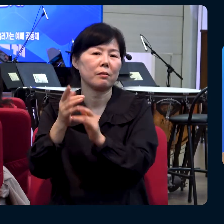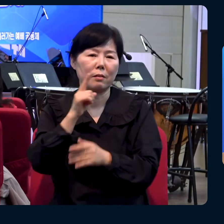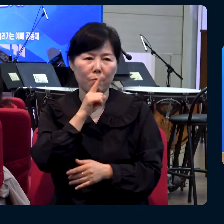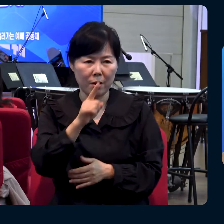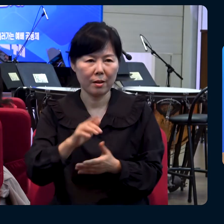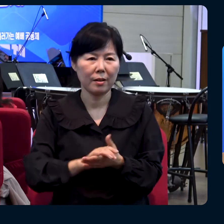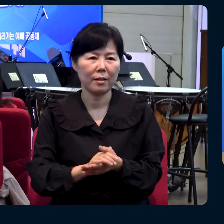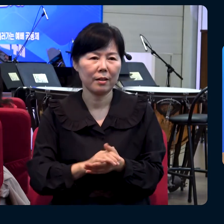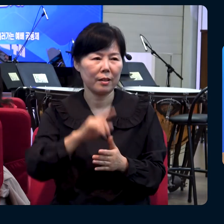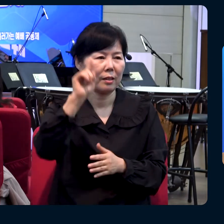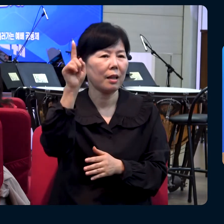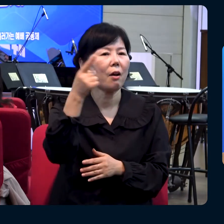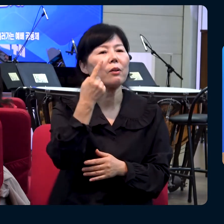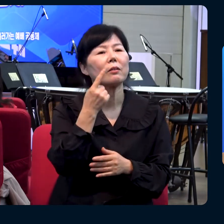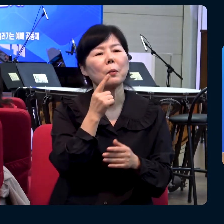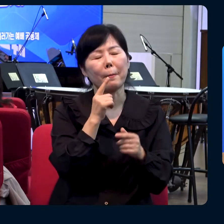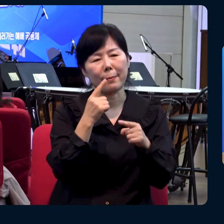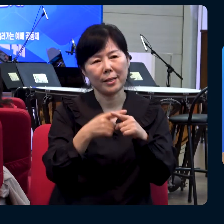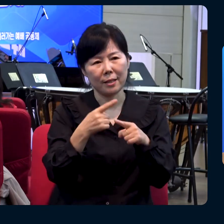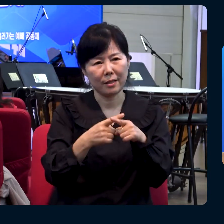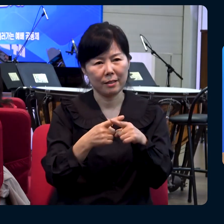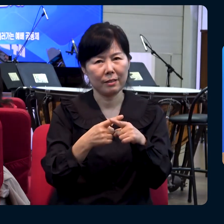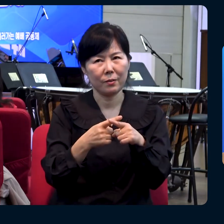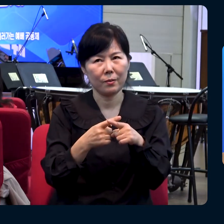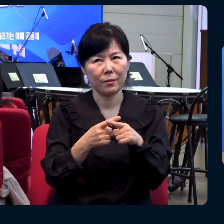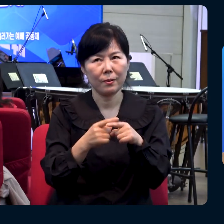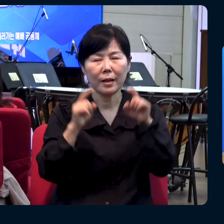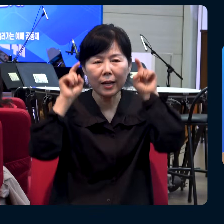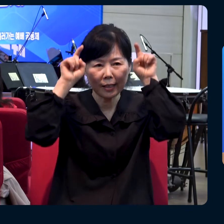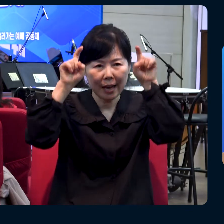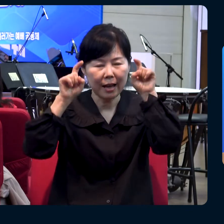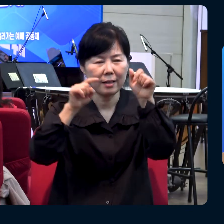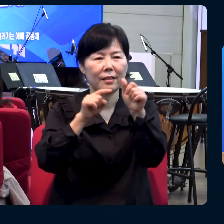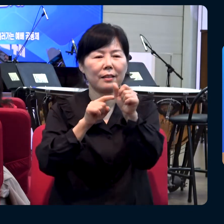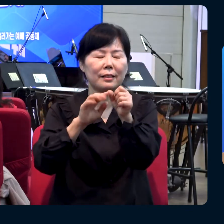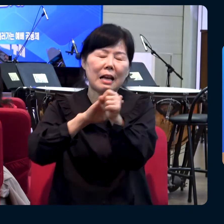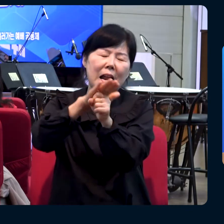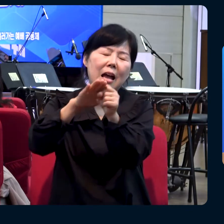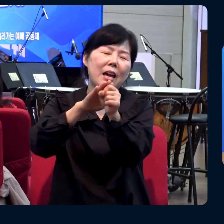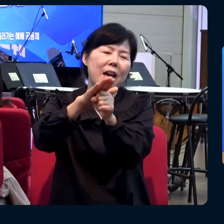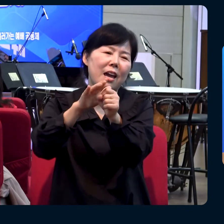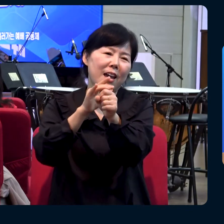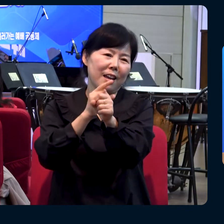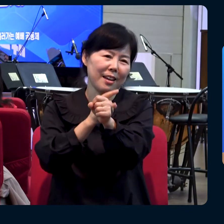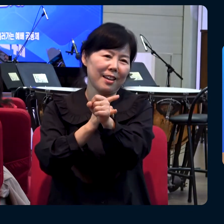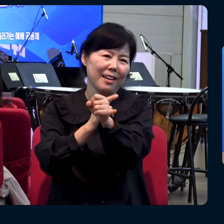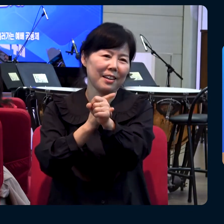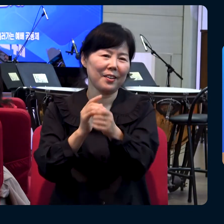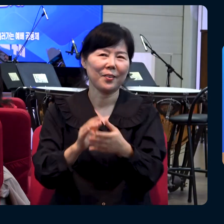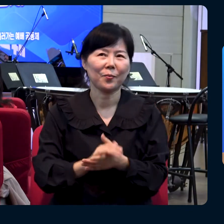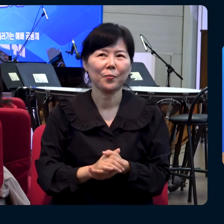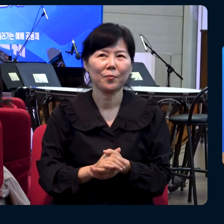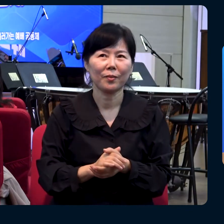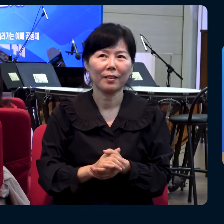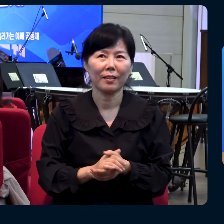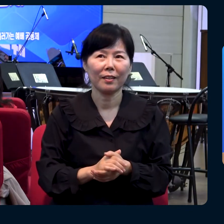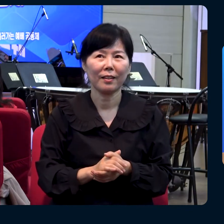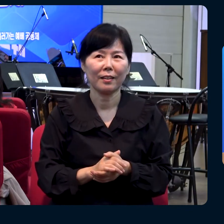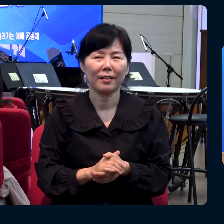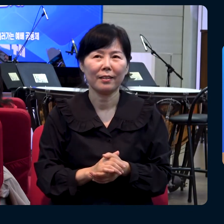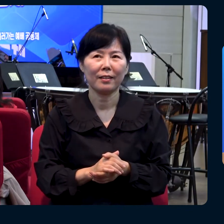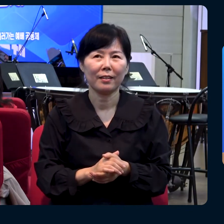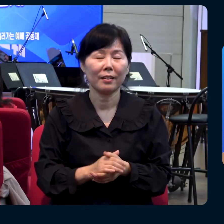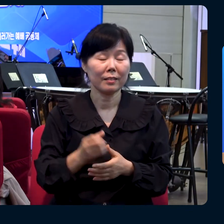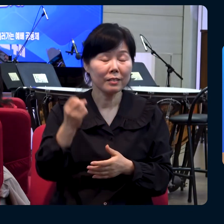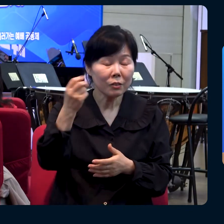다윗이 이렇게 싸웠던 이유는 딱 하나입니다. 양을 사랑했기 때문입니다. 그리고